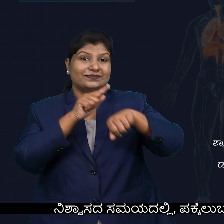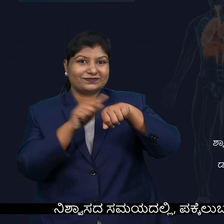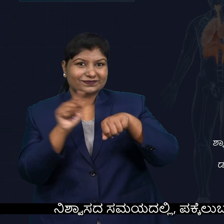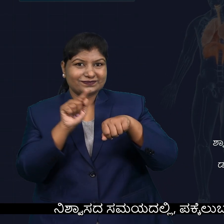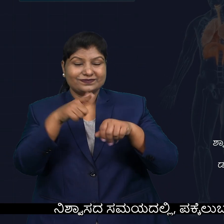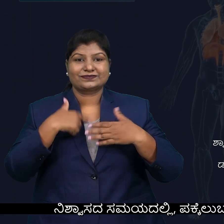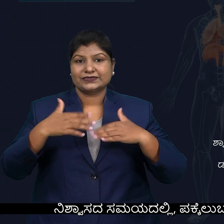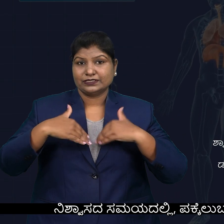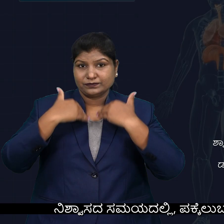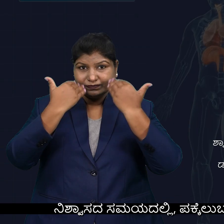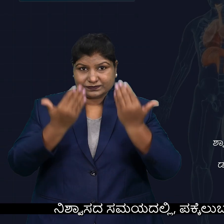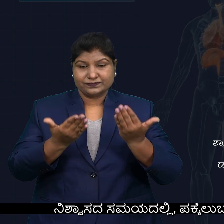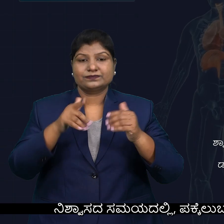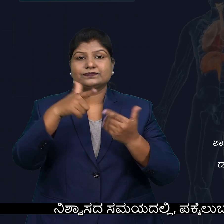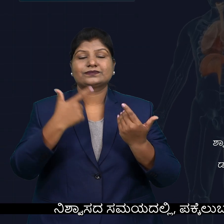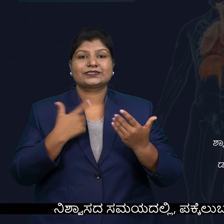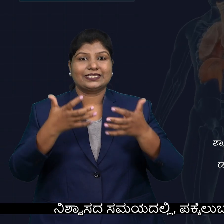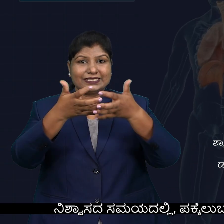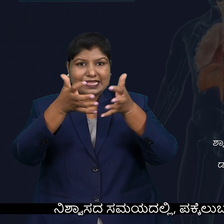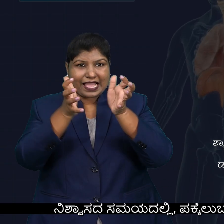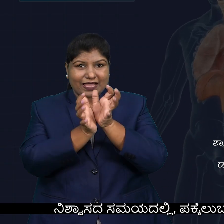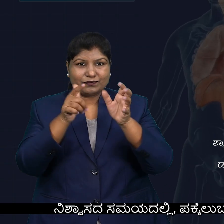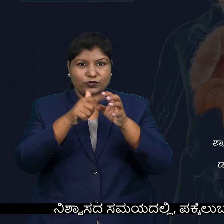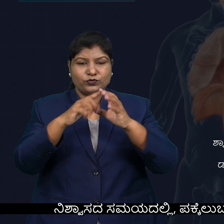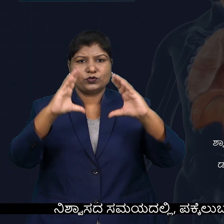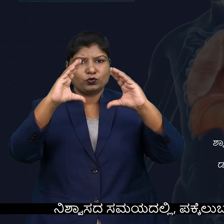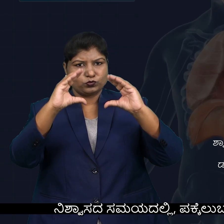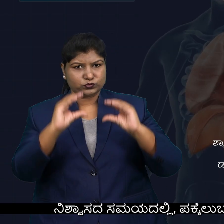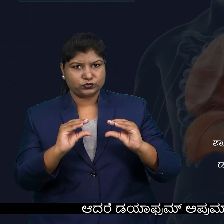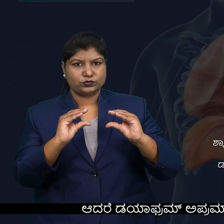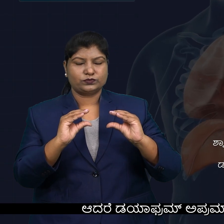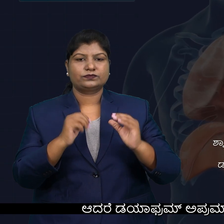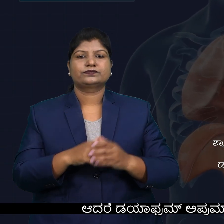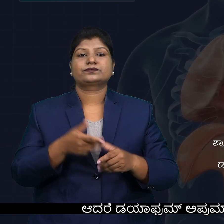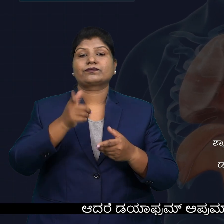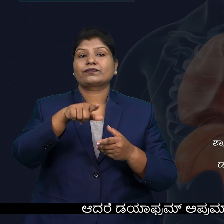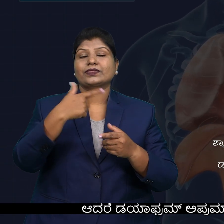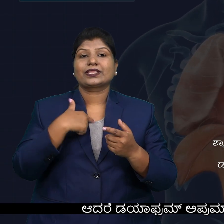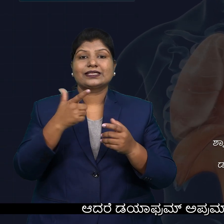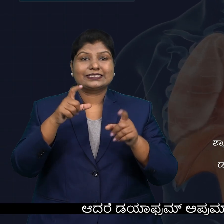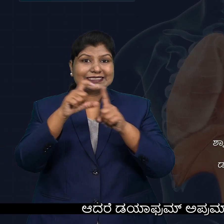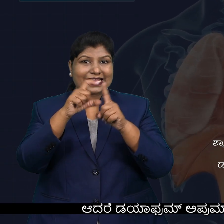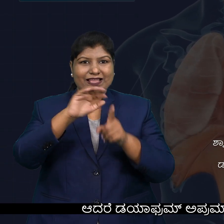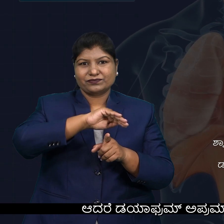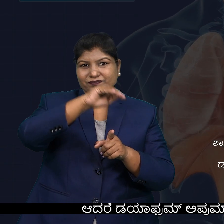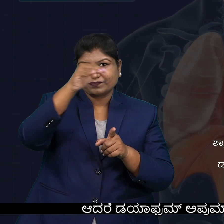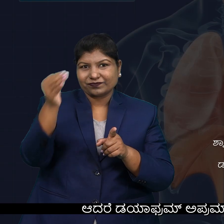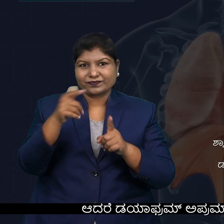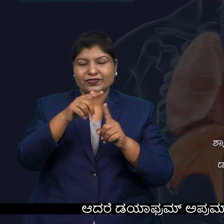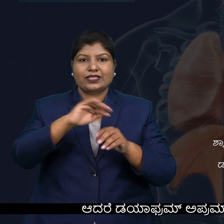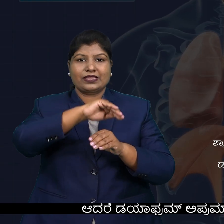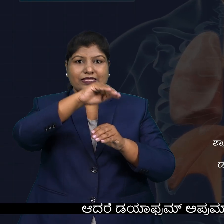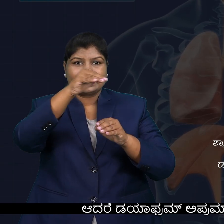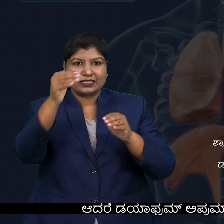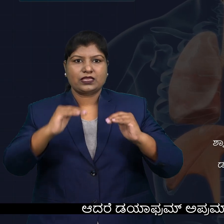ನಿಶ್ವಾಸದ ಸಮಯದಲ್ಲಿ ಪಕ್ಕೆಲುಬುಗಳು ಕೆಳಕ್ಕೆ ಮತ್ತು ಒಳಕ್ಕೆ ಚಲಿಸುತ್ತವೆ, ಆದರೆ ಡಯಾಫ್ರಮ್ ಅಪ್ರಮಾಣ ಹಿಂದಿನ